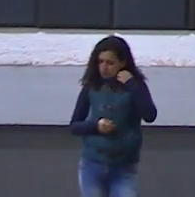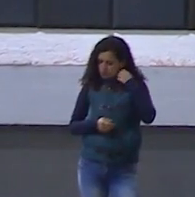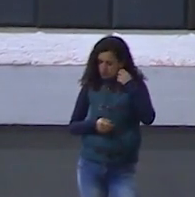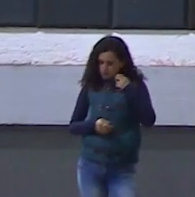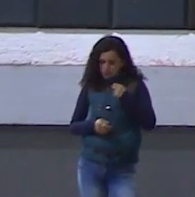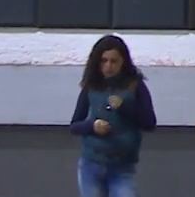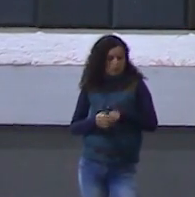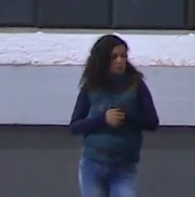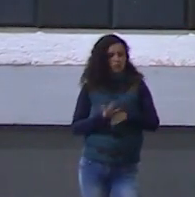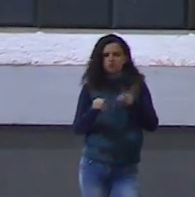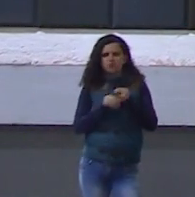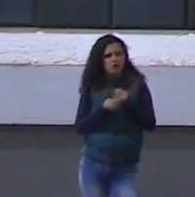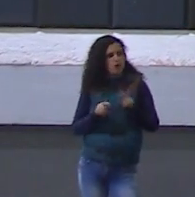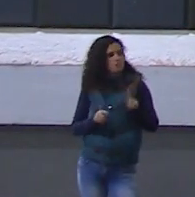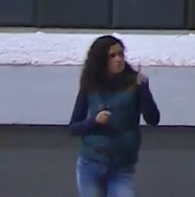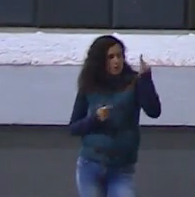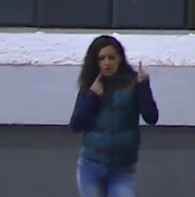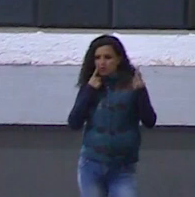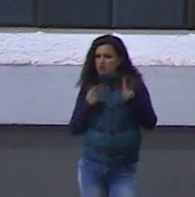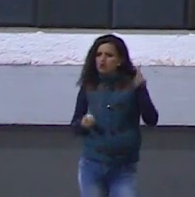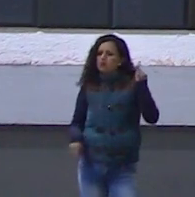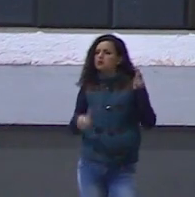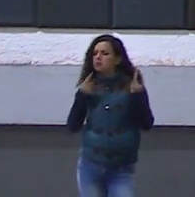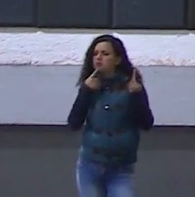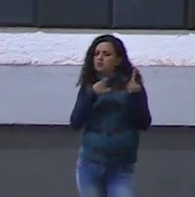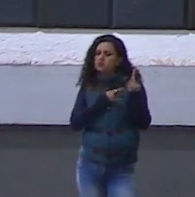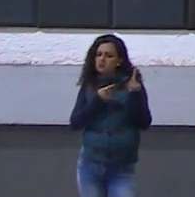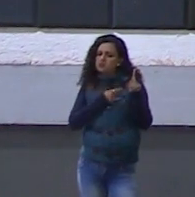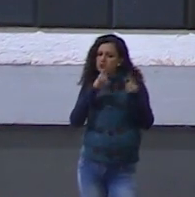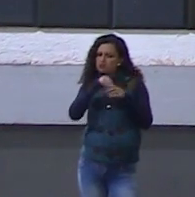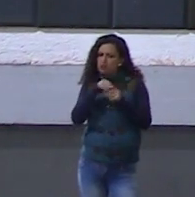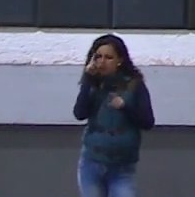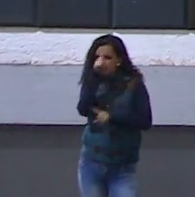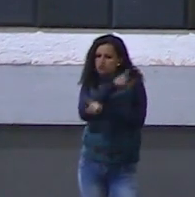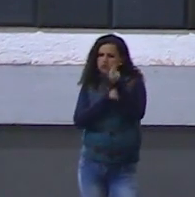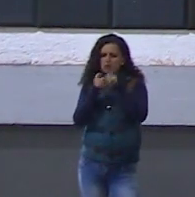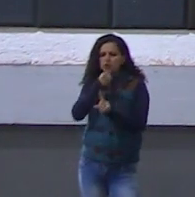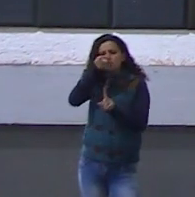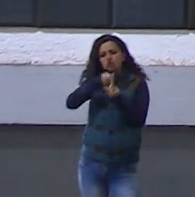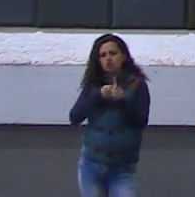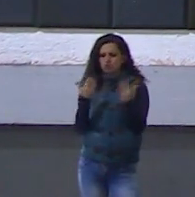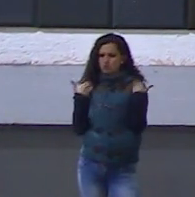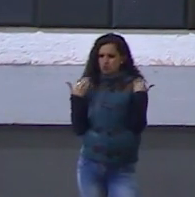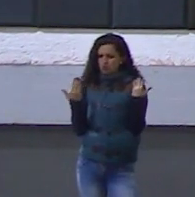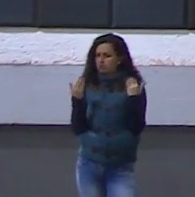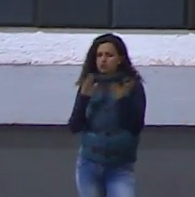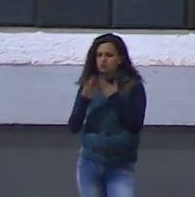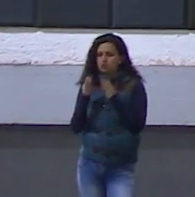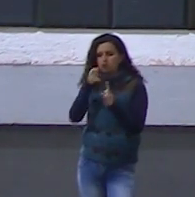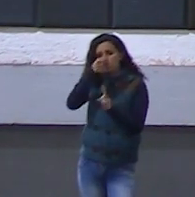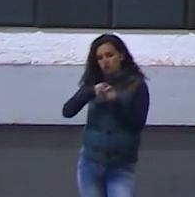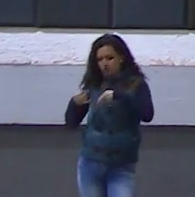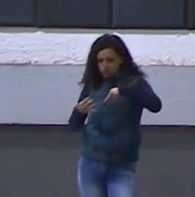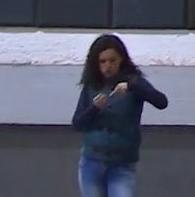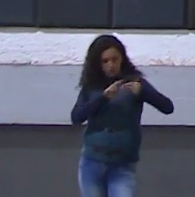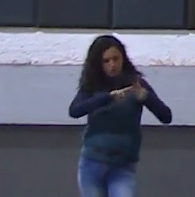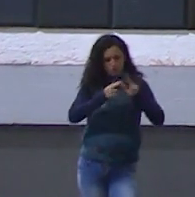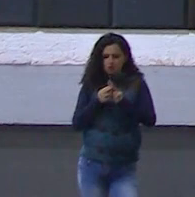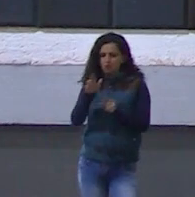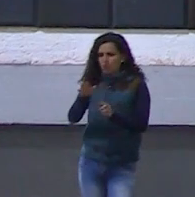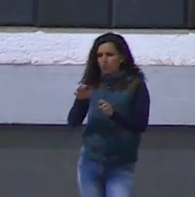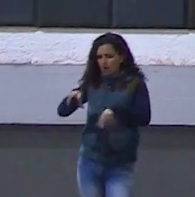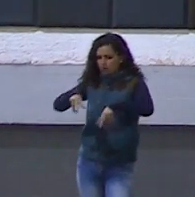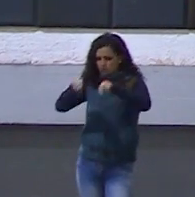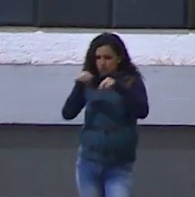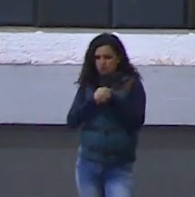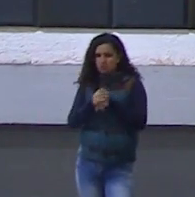si ven en la parte de arriba la universidad estaba reflexionando sobre el papel de la educación en relación con la sociedad y entonces